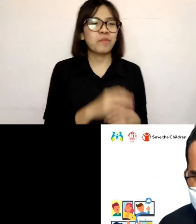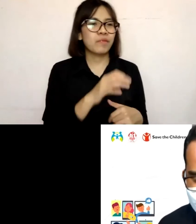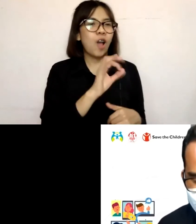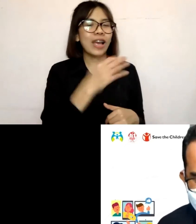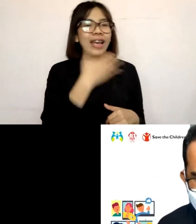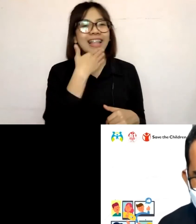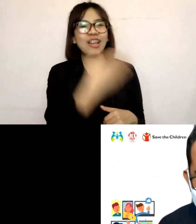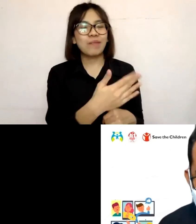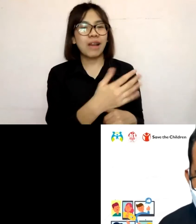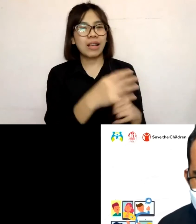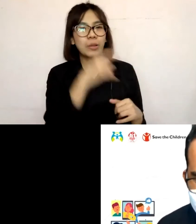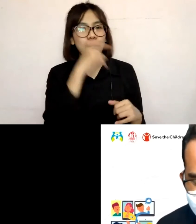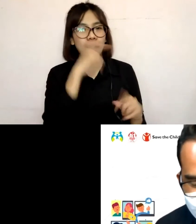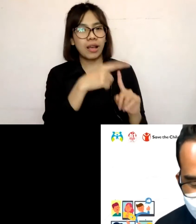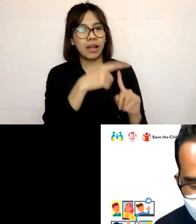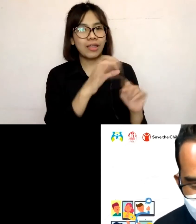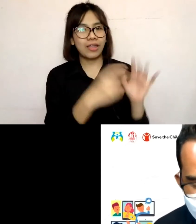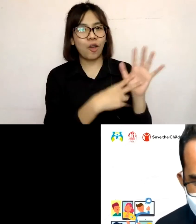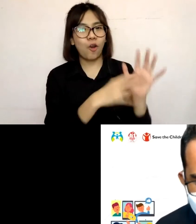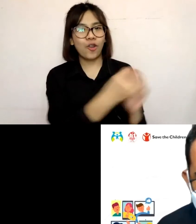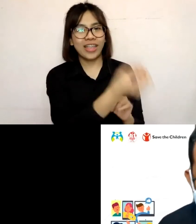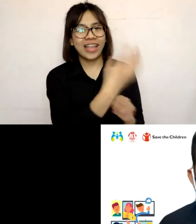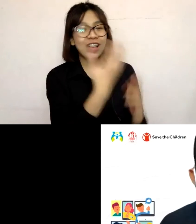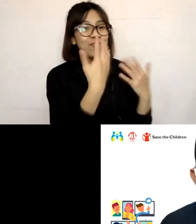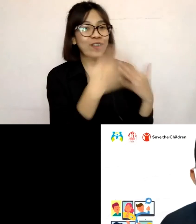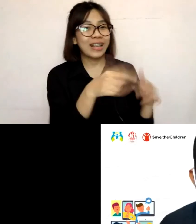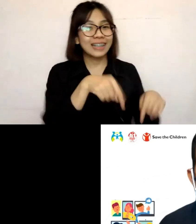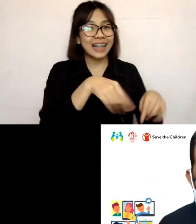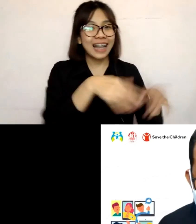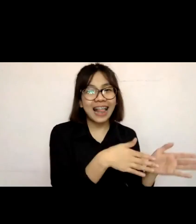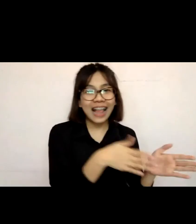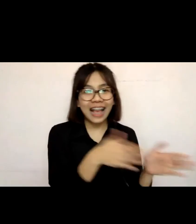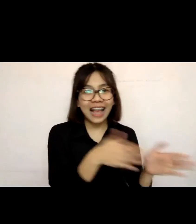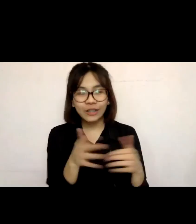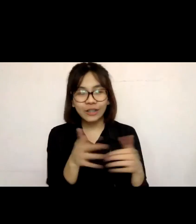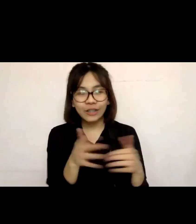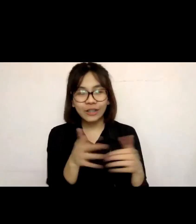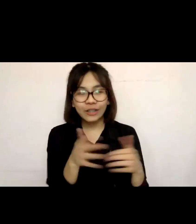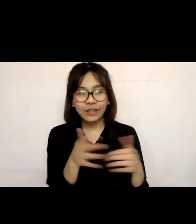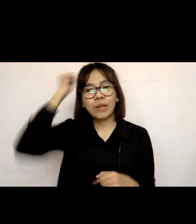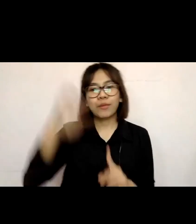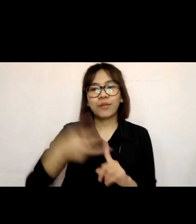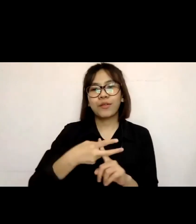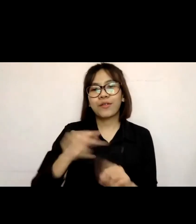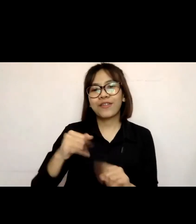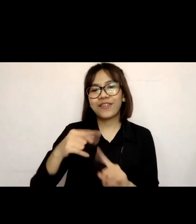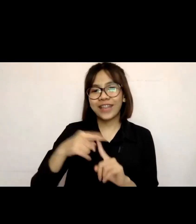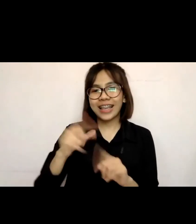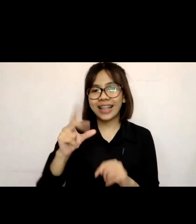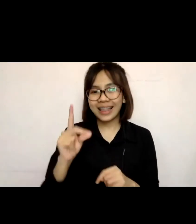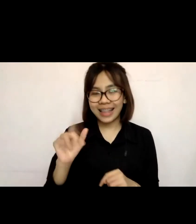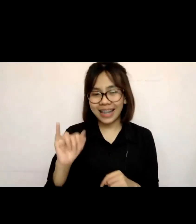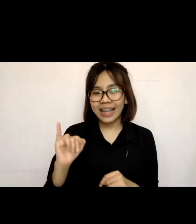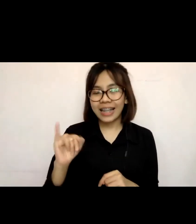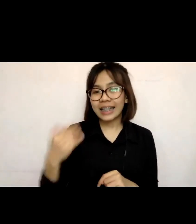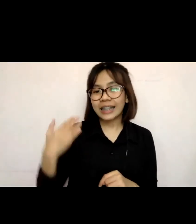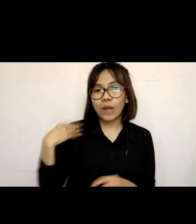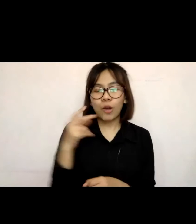ceria. Nah, menurut Regina, sekolah Regina sudah termasuk loh dengan sekolah yang memenuhi nilai kesetaraan gender, di